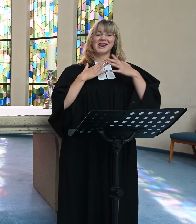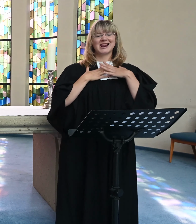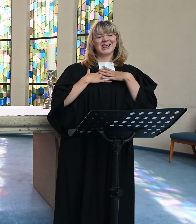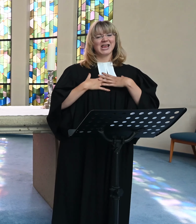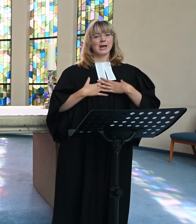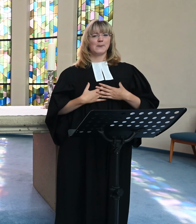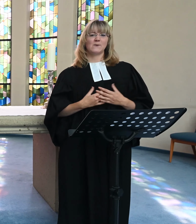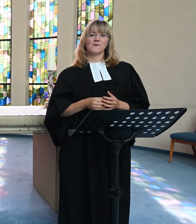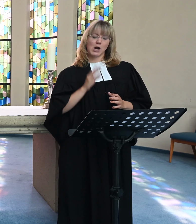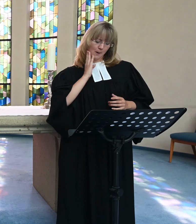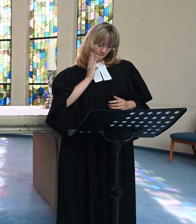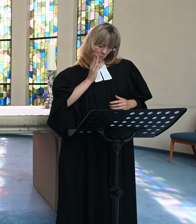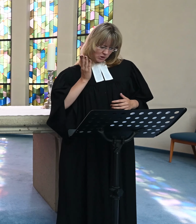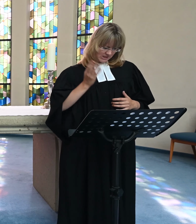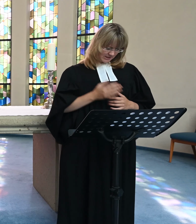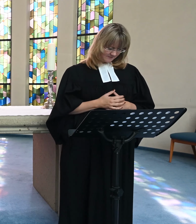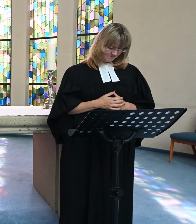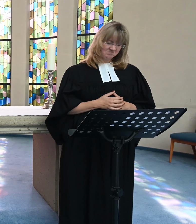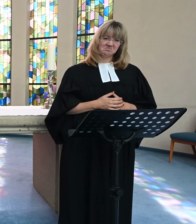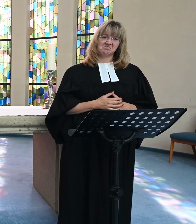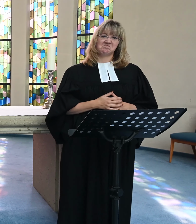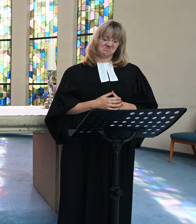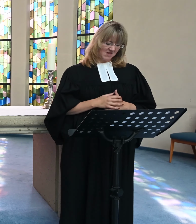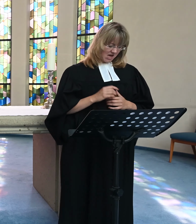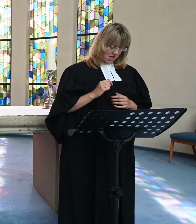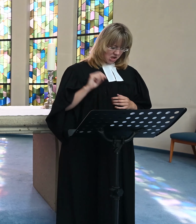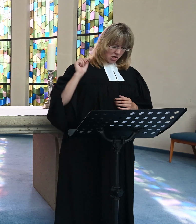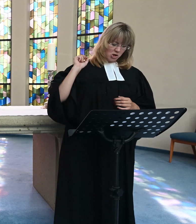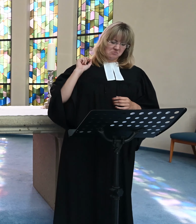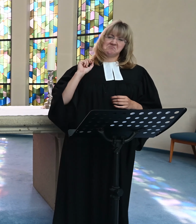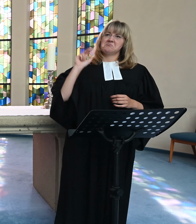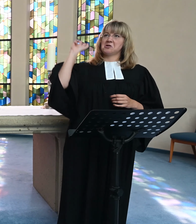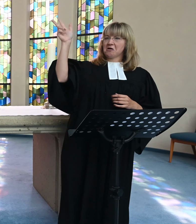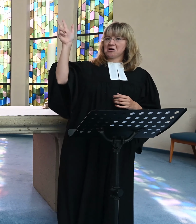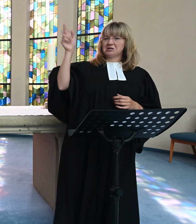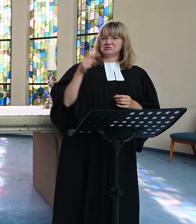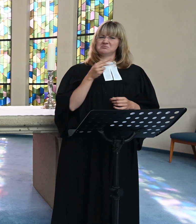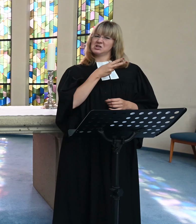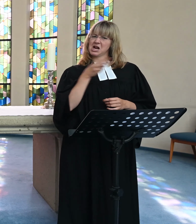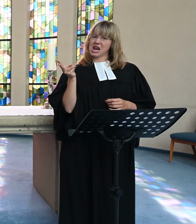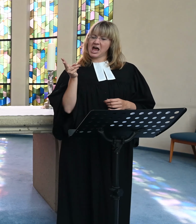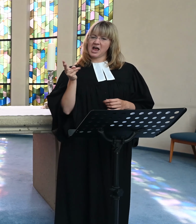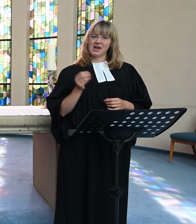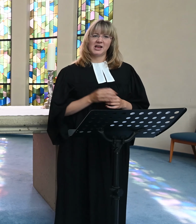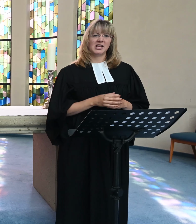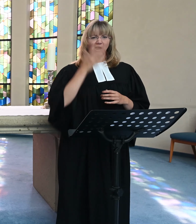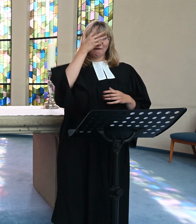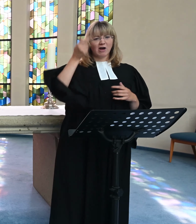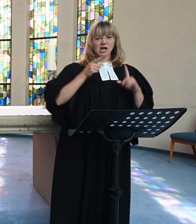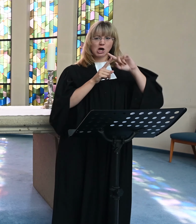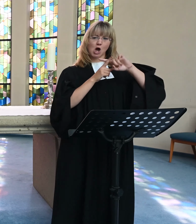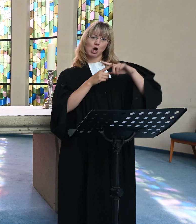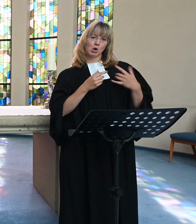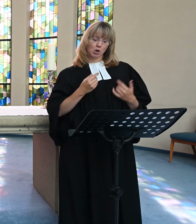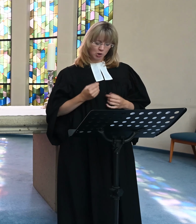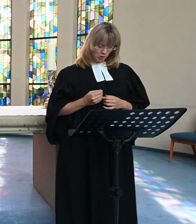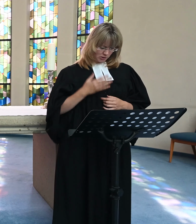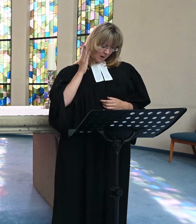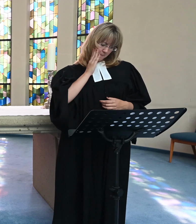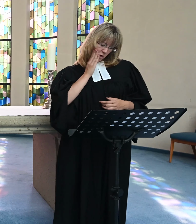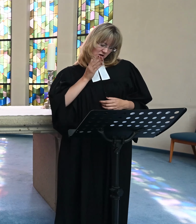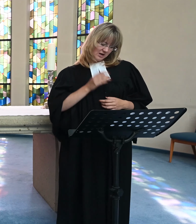dem wir uns immer geborgen, ja im besten Sinne gut aufgehoben fühlen dürfen. Ein Gott, der